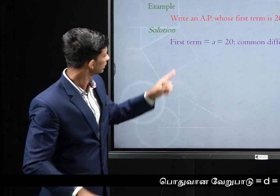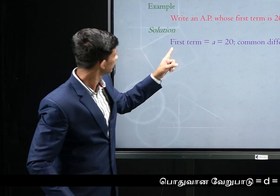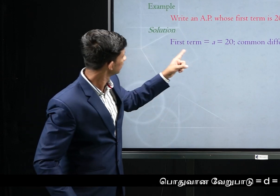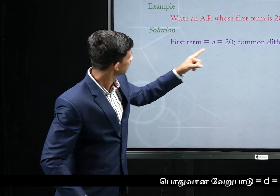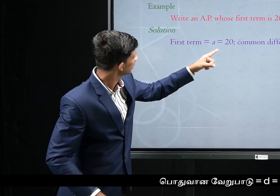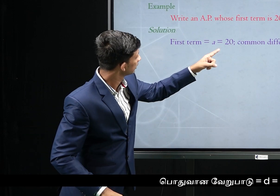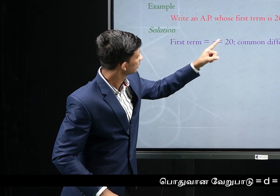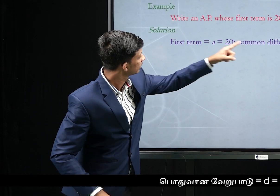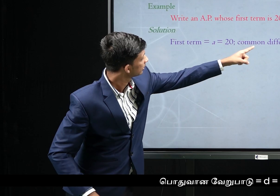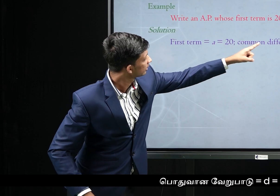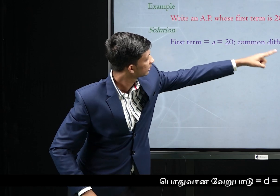டி ஈடு 8.